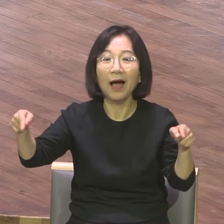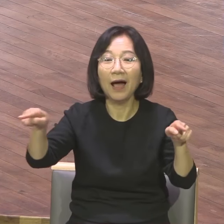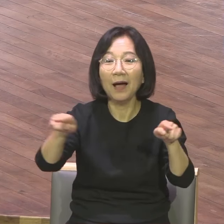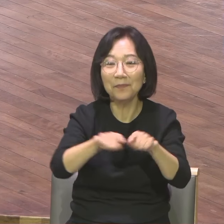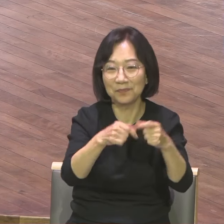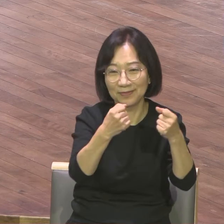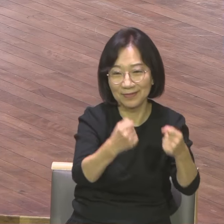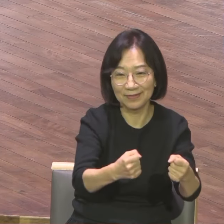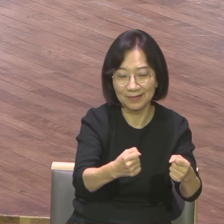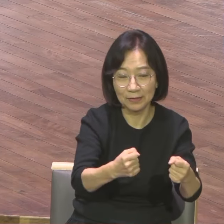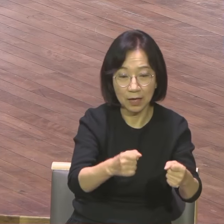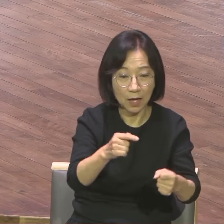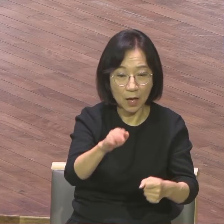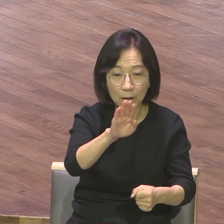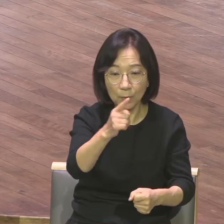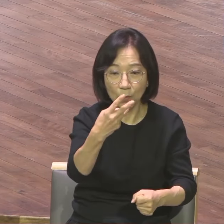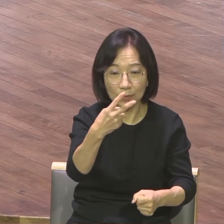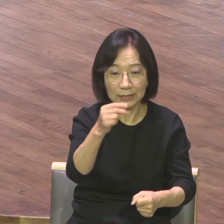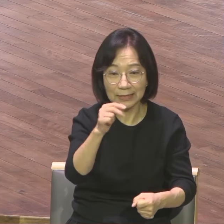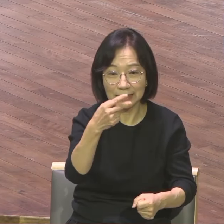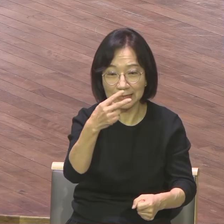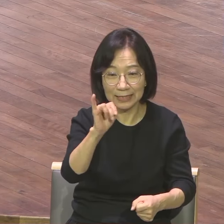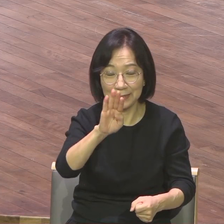집에 복을 주시니라.